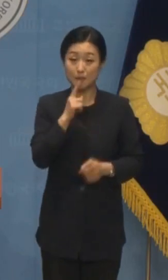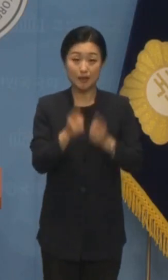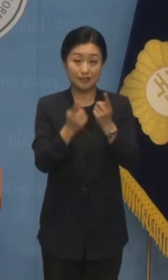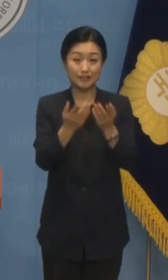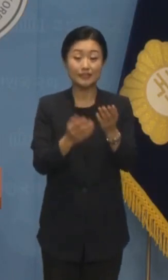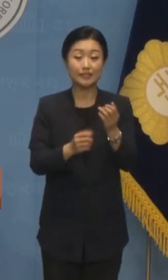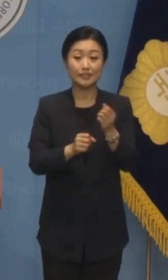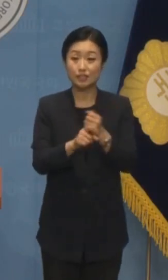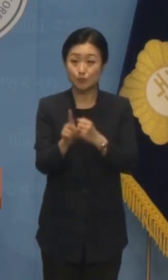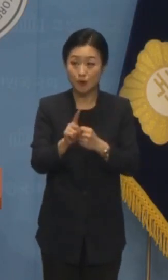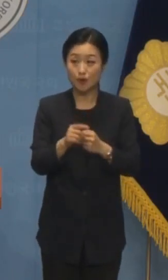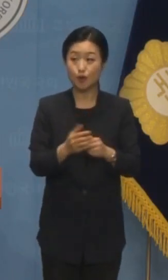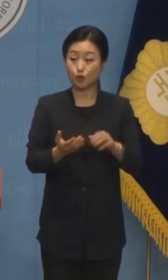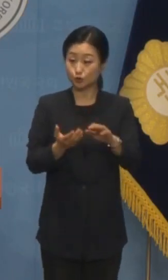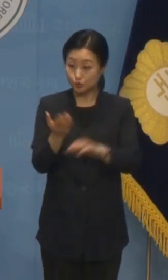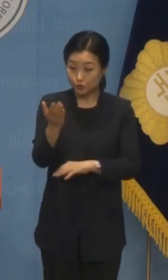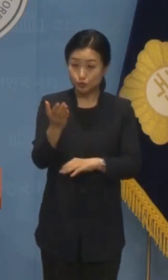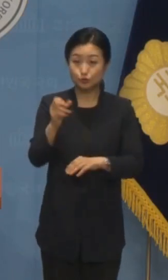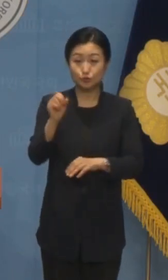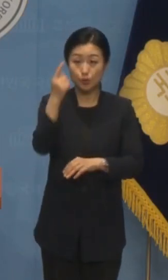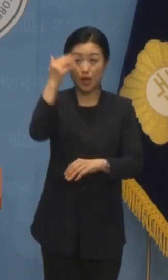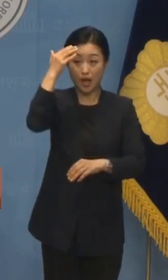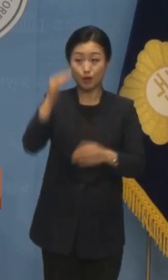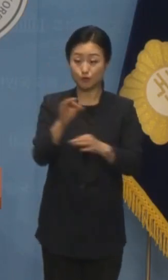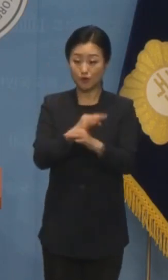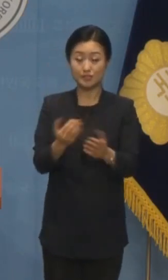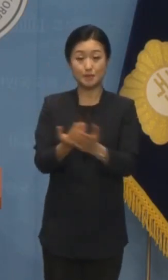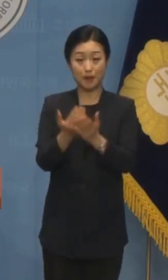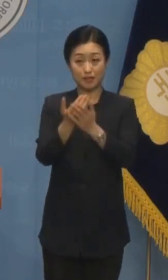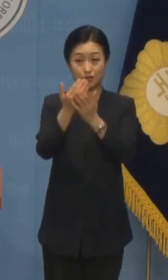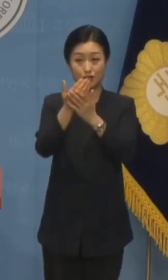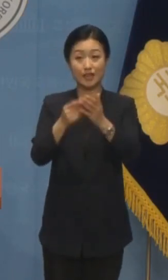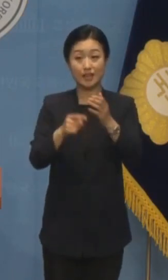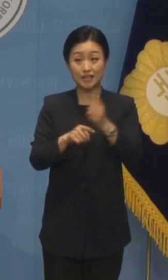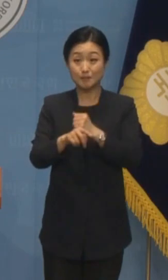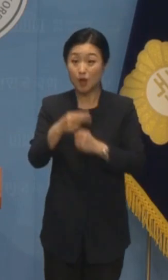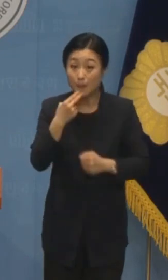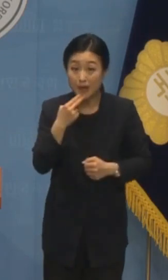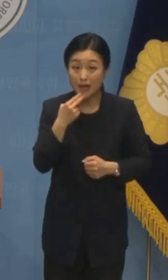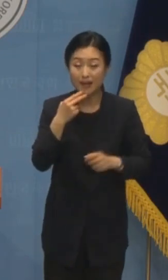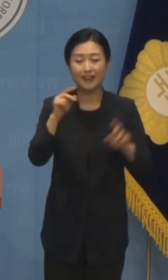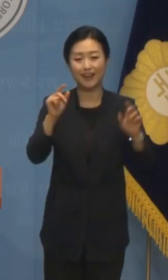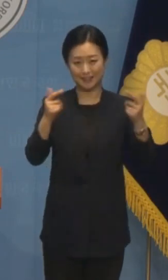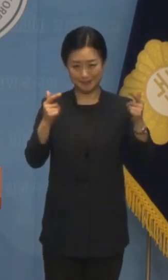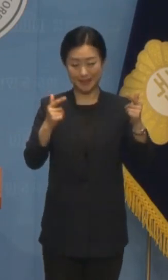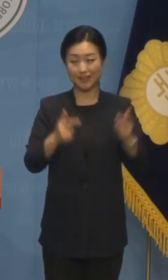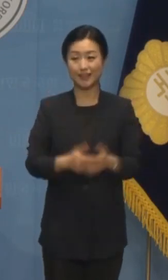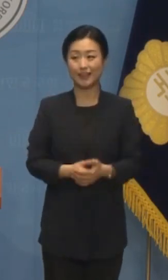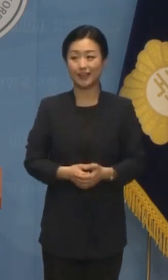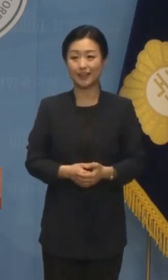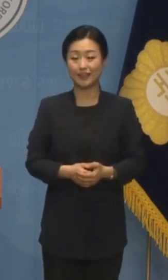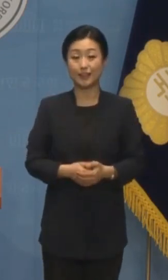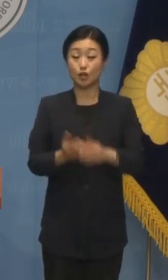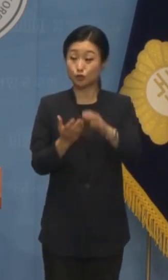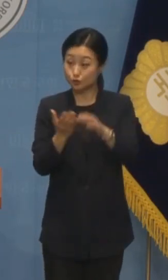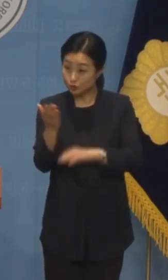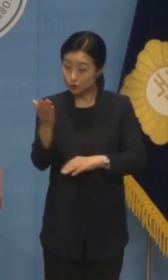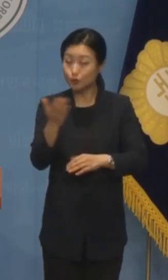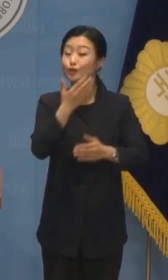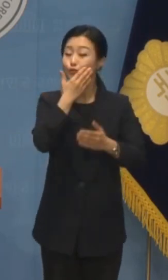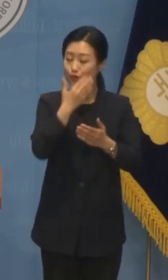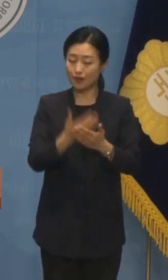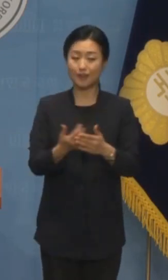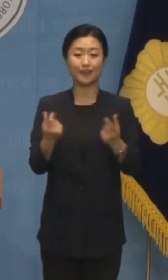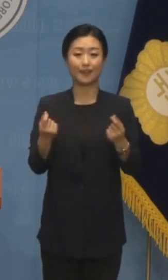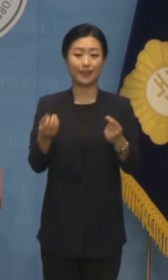드리는 것은 수출이 우리 경제의 지속 가능성과 발전에 의미가 없다는 말씀을 드리려는 것이 아닙니다. 수출은 여전히